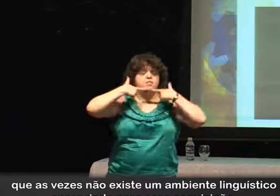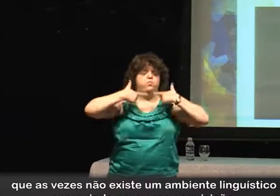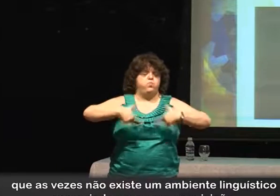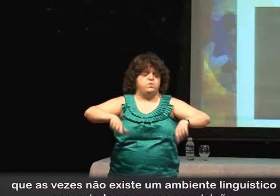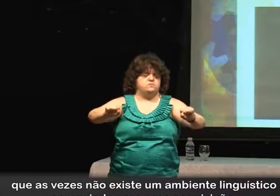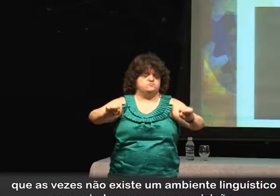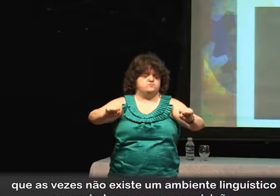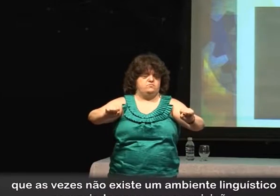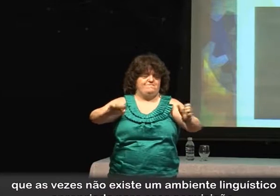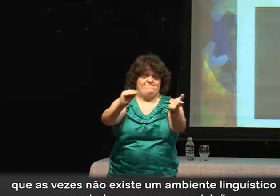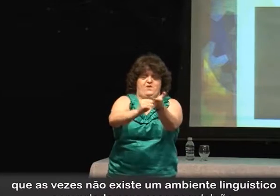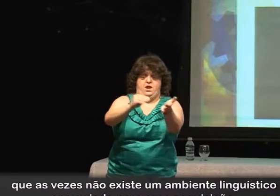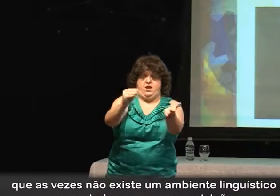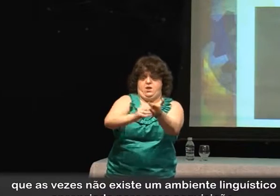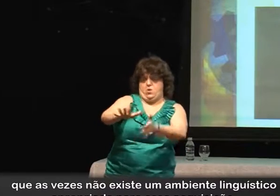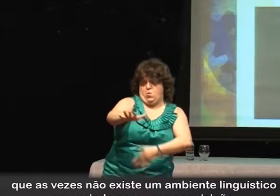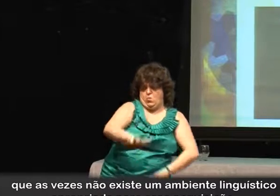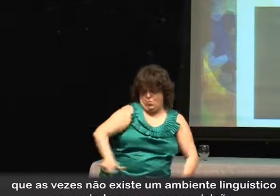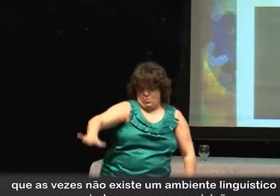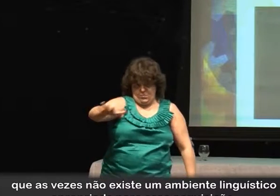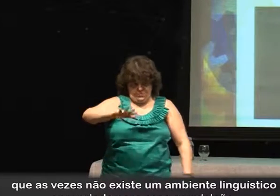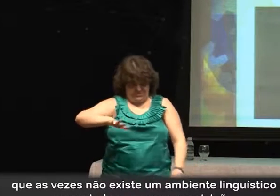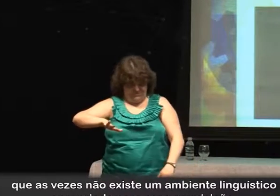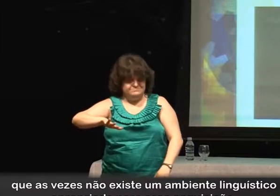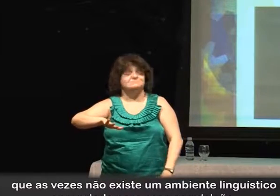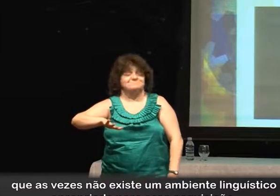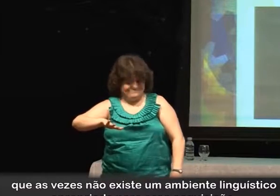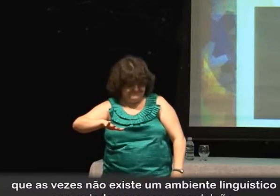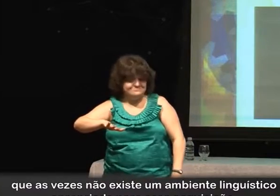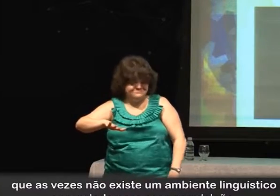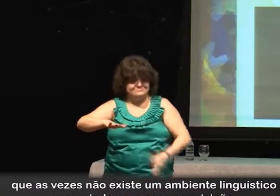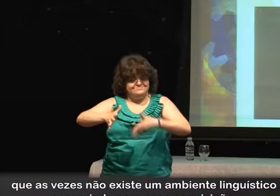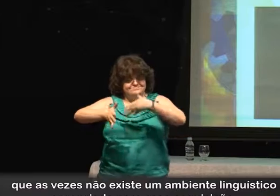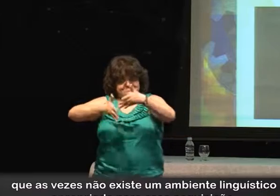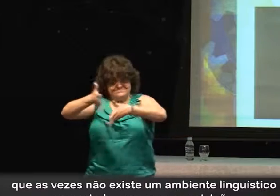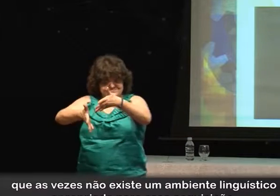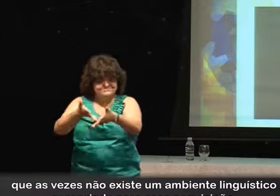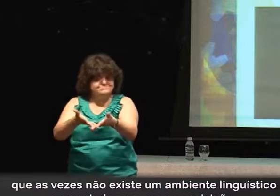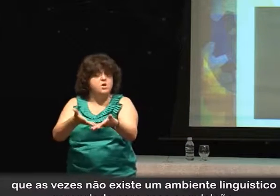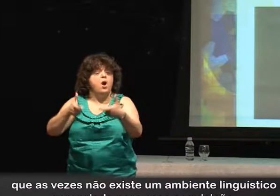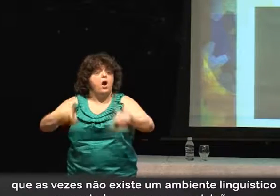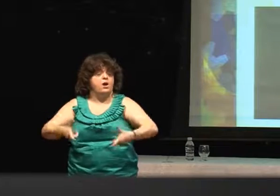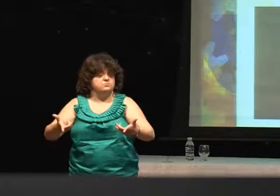que às vezes não existe um ambiente linguístico apropriado para essa aquisição.